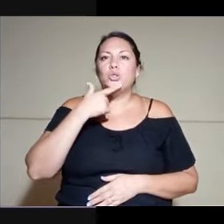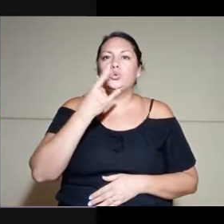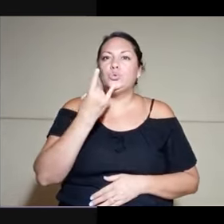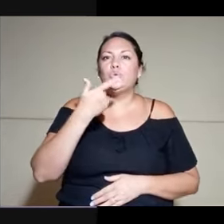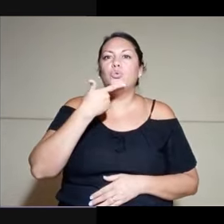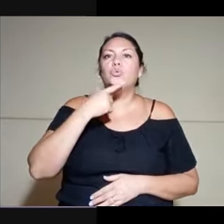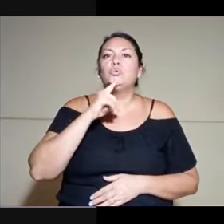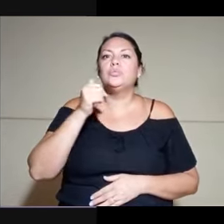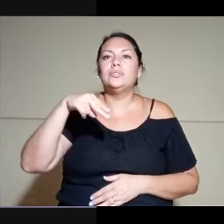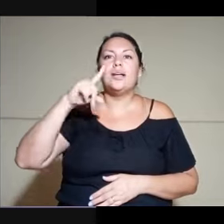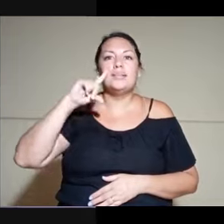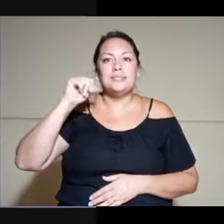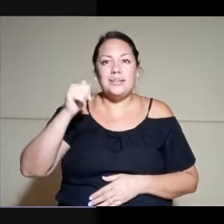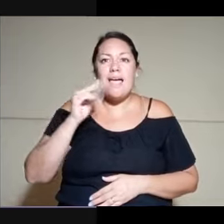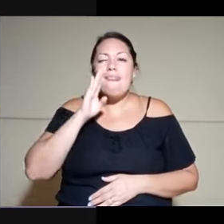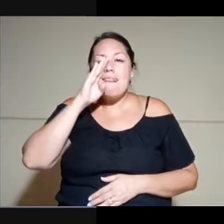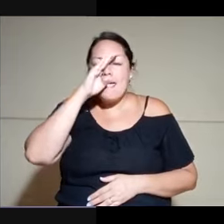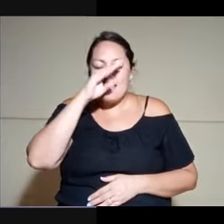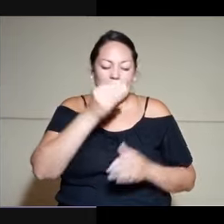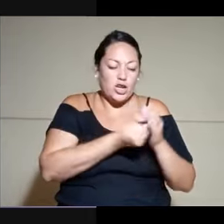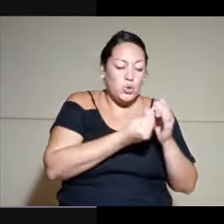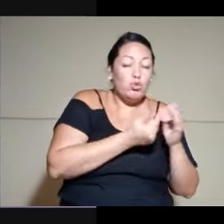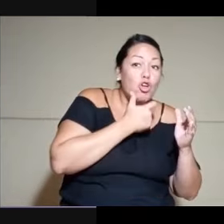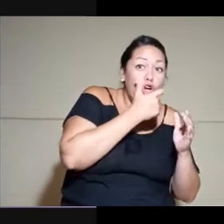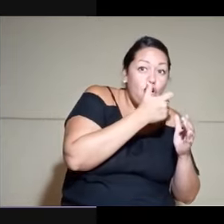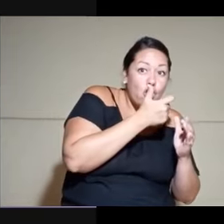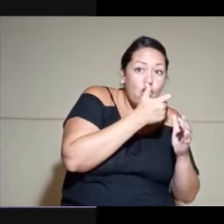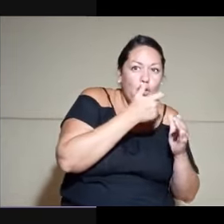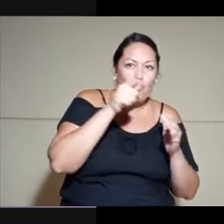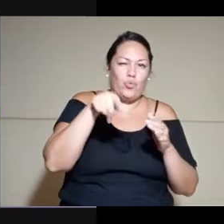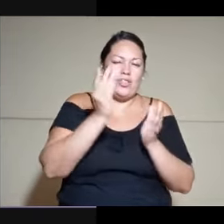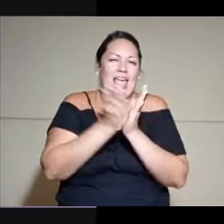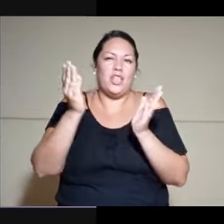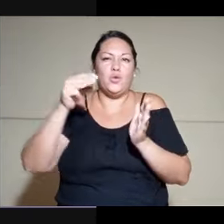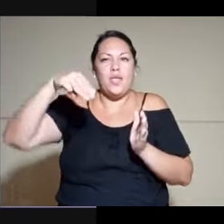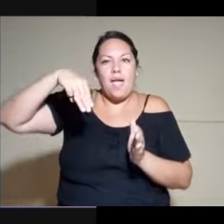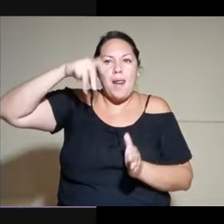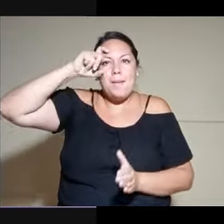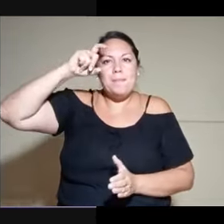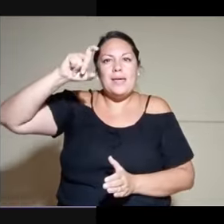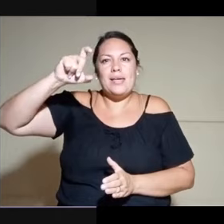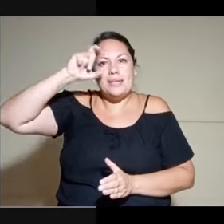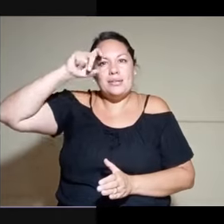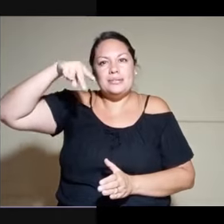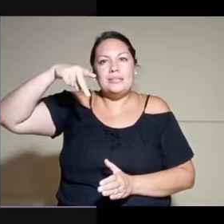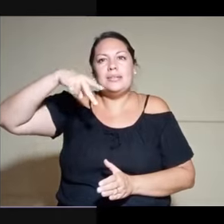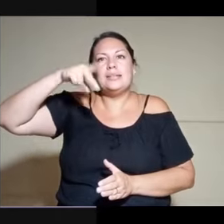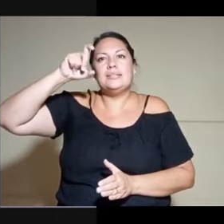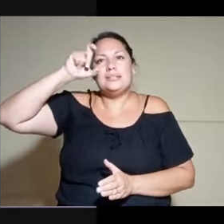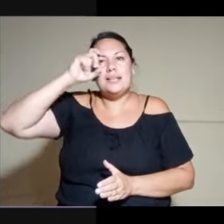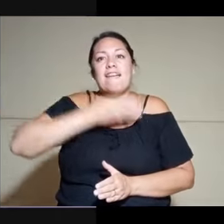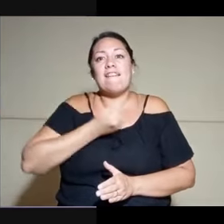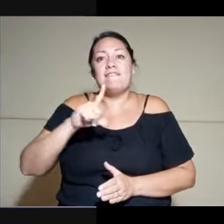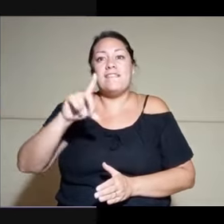sustancia nigra o sustancia negra. Así como encontramos el núcleo rojo, cuando ustedes vayan